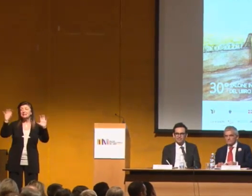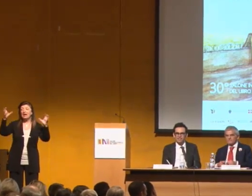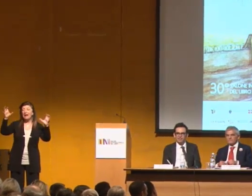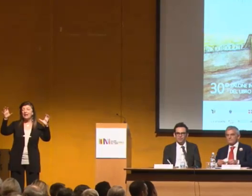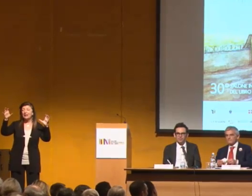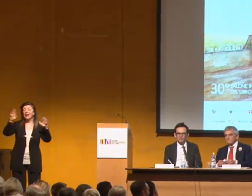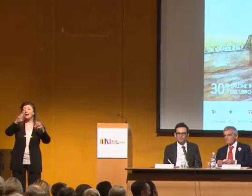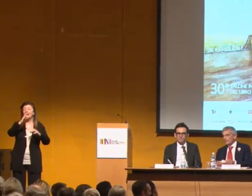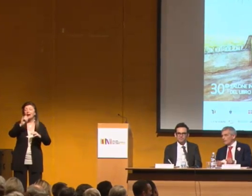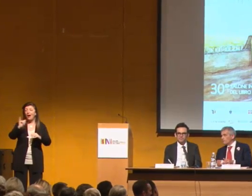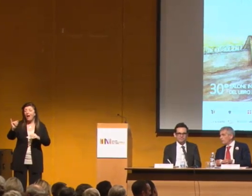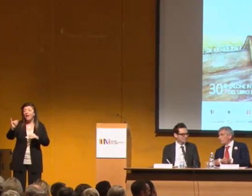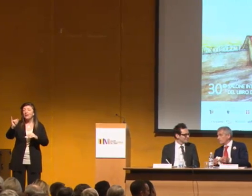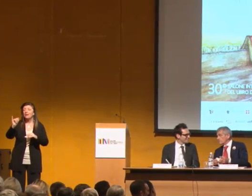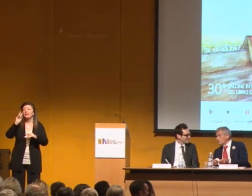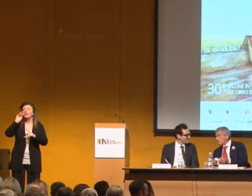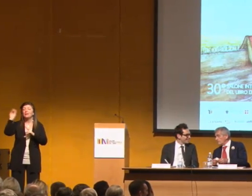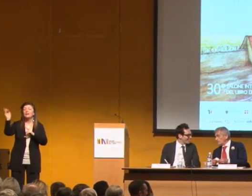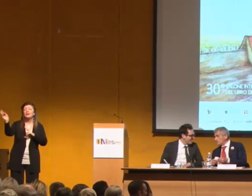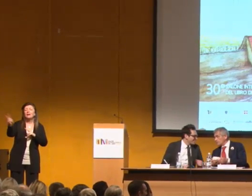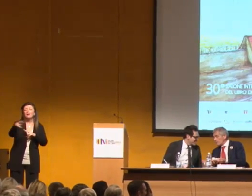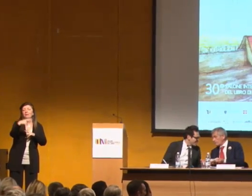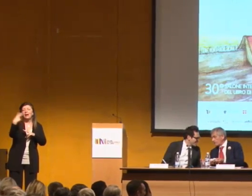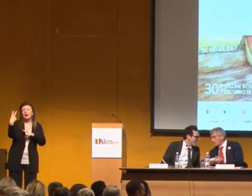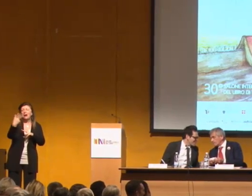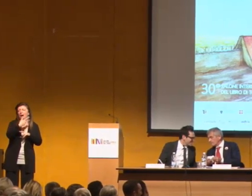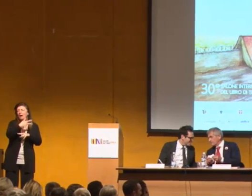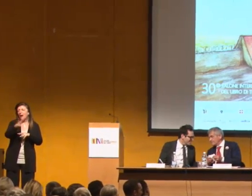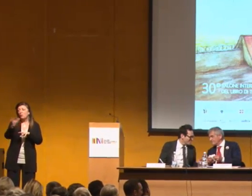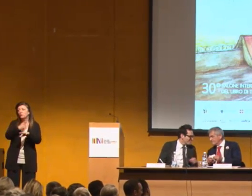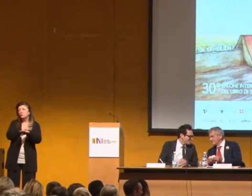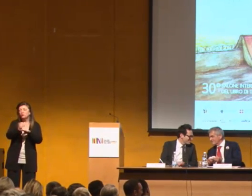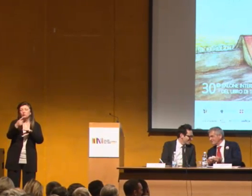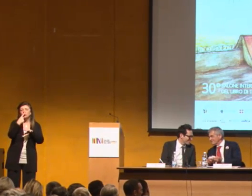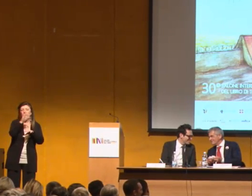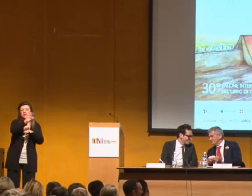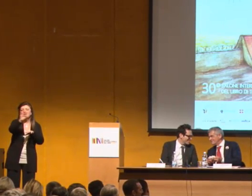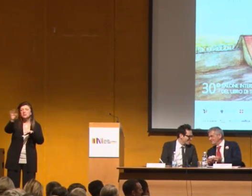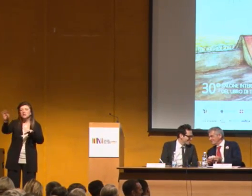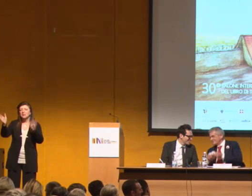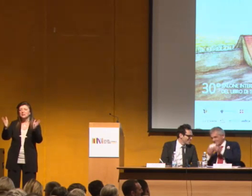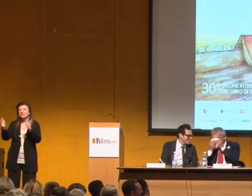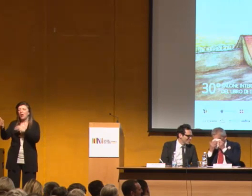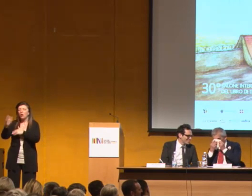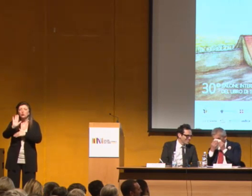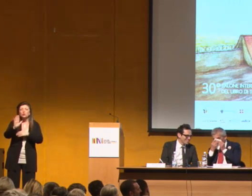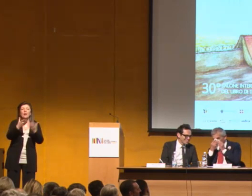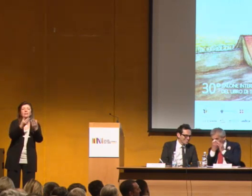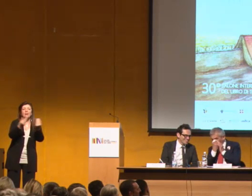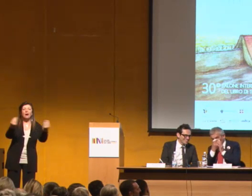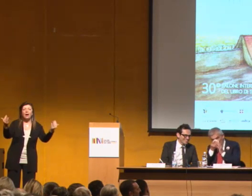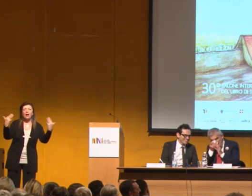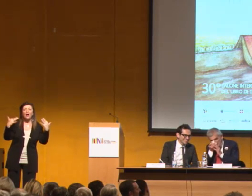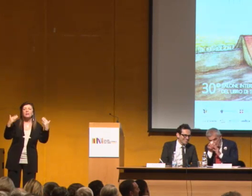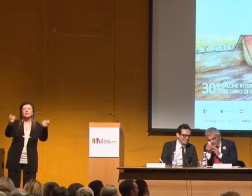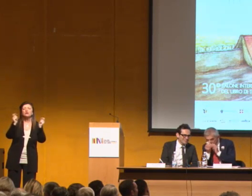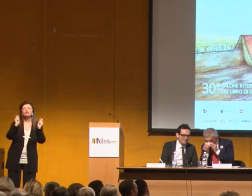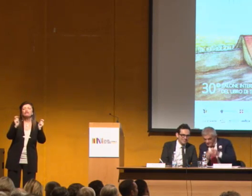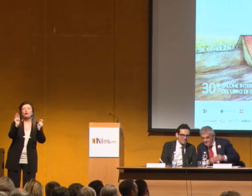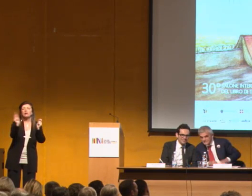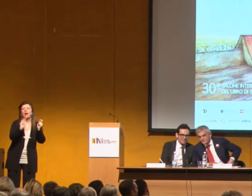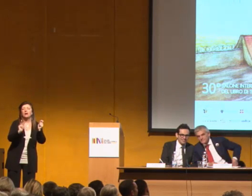tutti gli avvenimenti del salone e i moltissimi giornalisti che sono qui tra di noi scusate se non